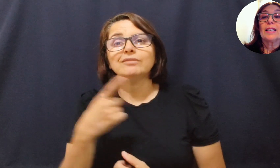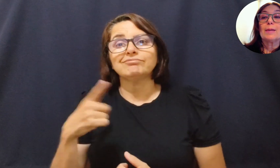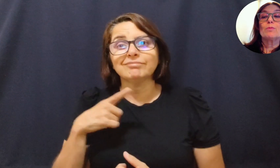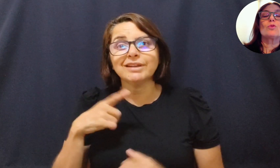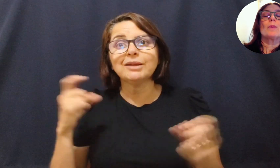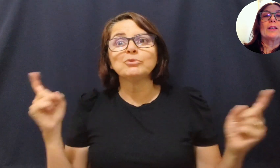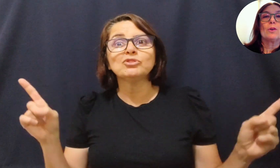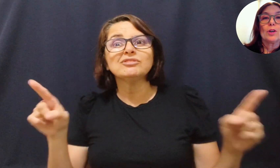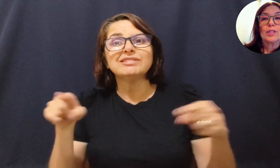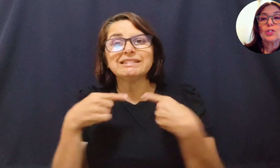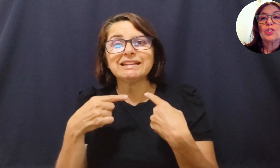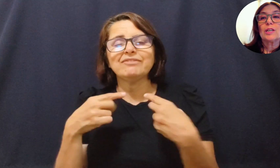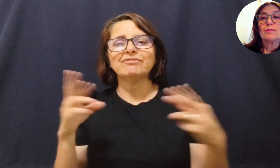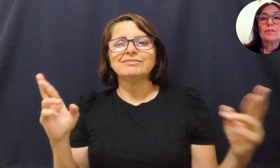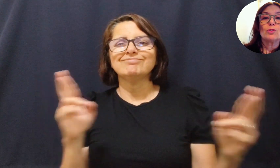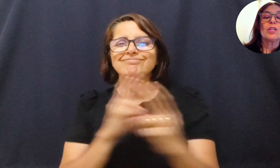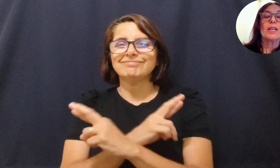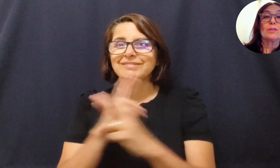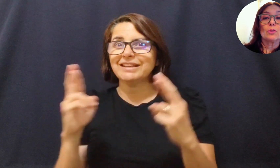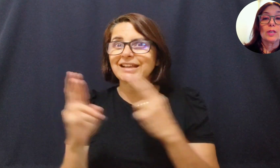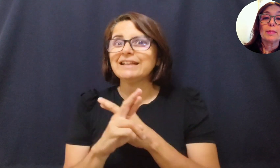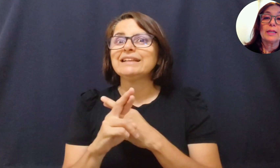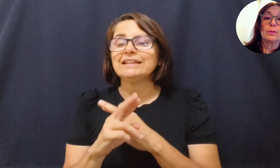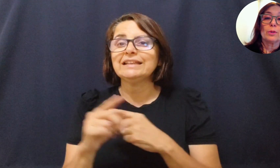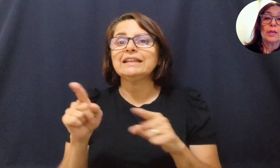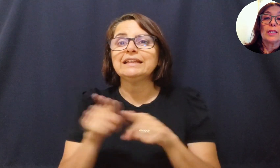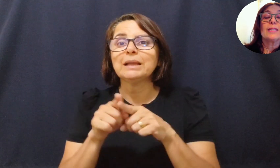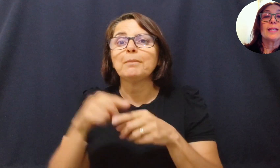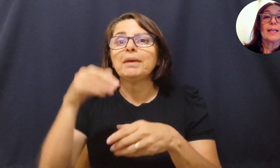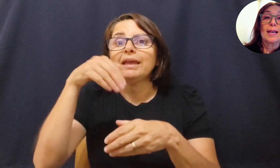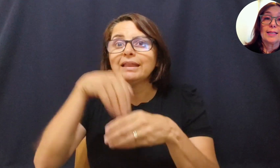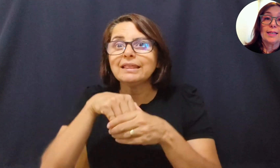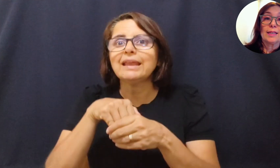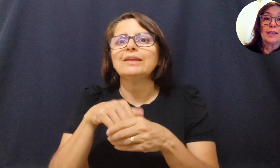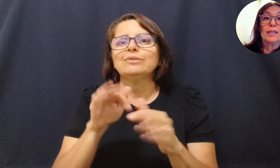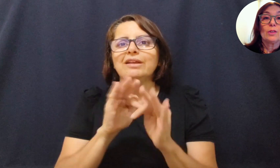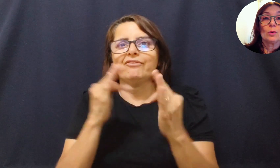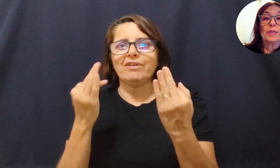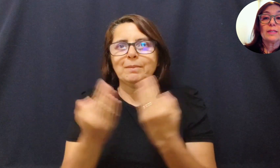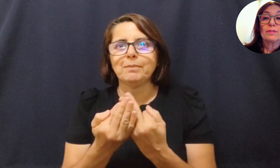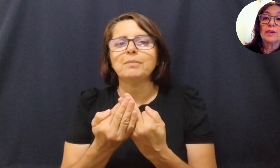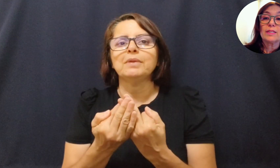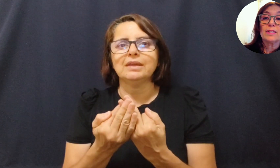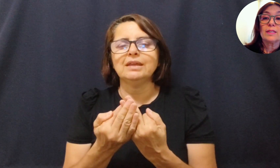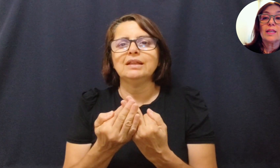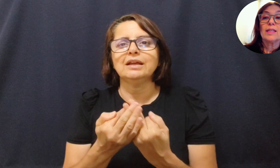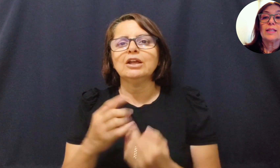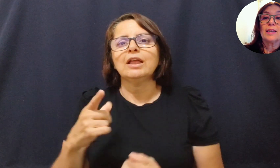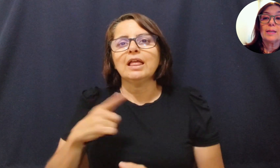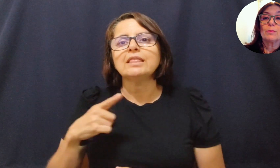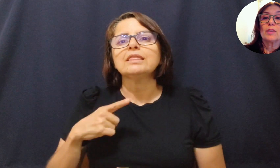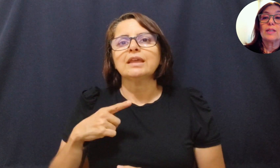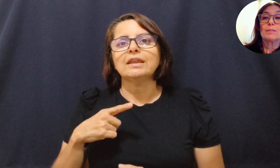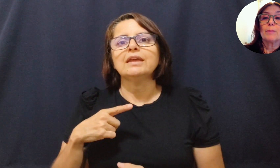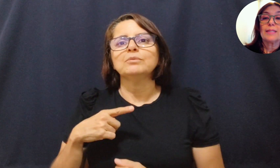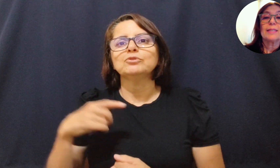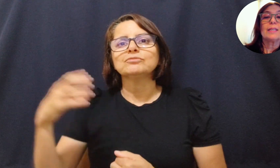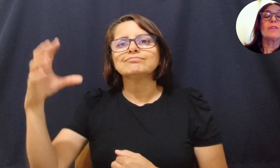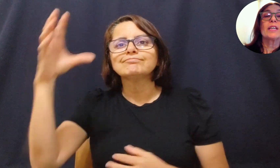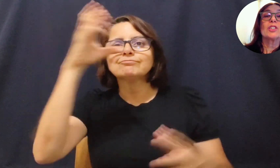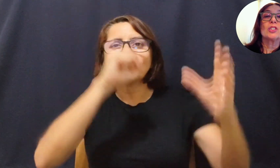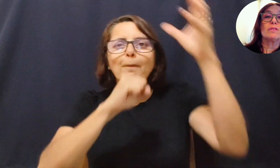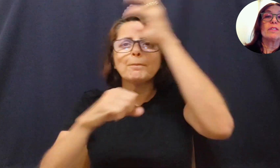que enfrentaremos os maiores desafios de relacionamento, e será ali, inúmeras vezes, que teremos as